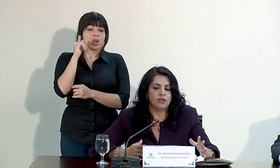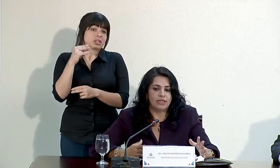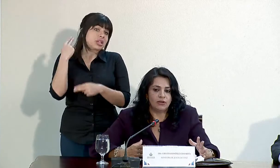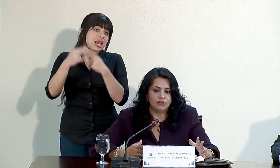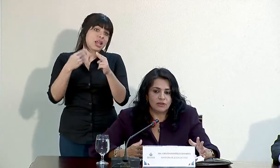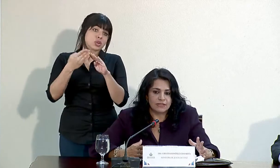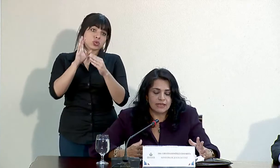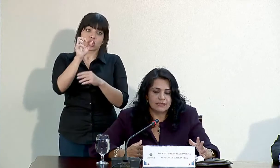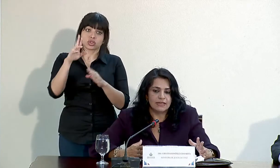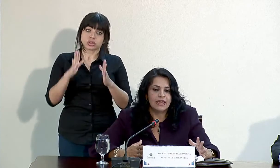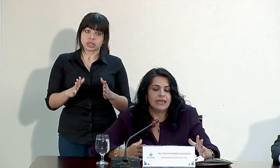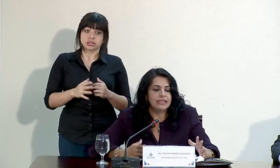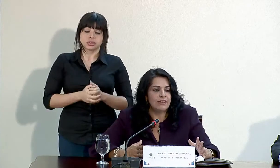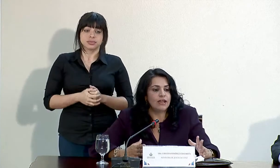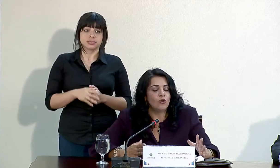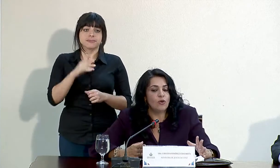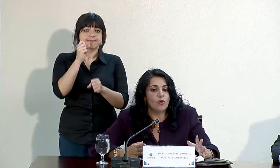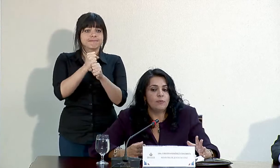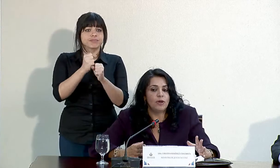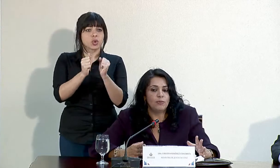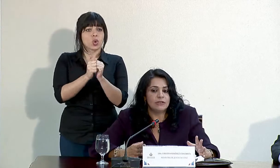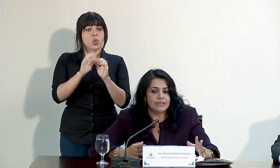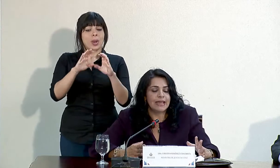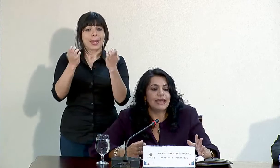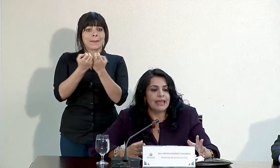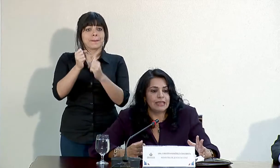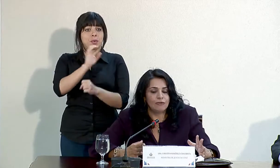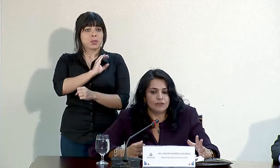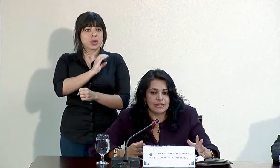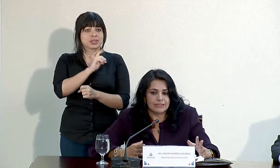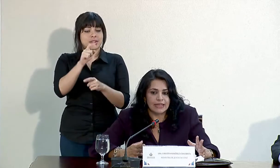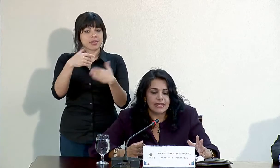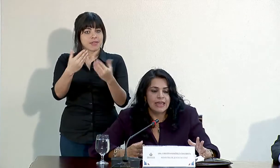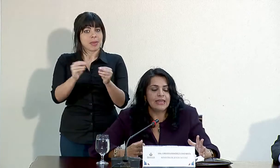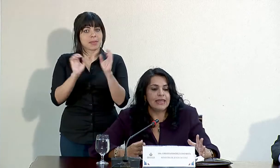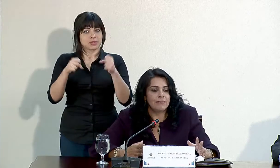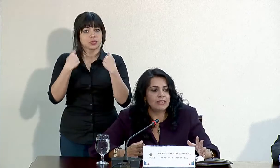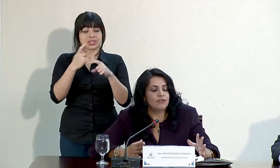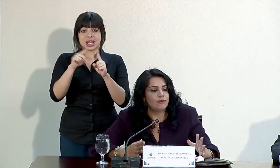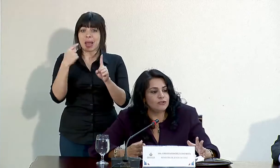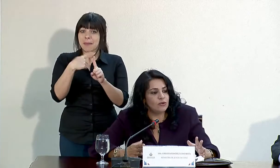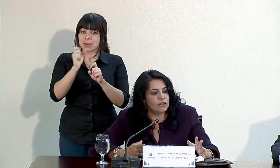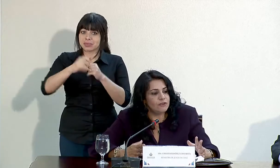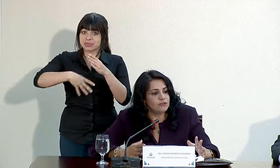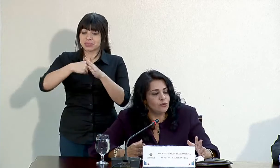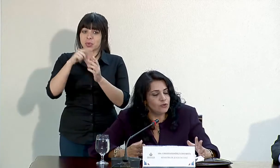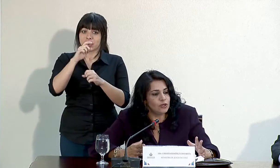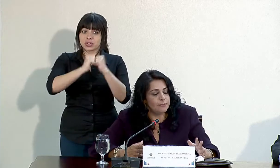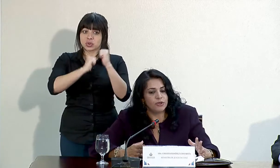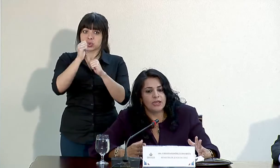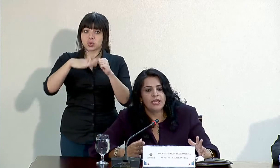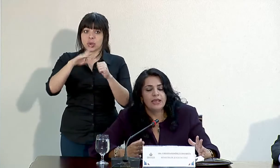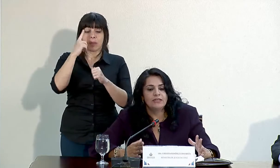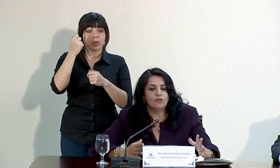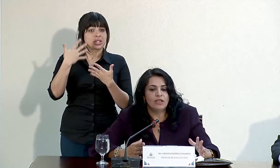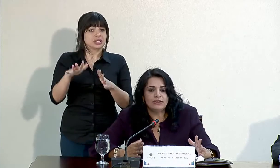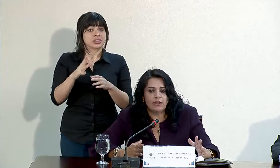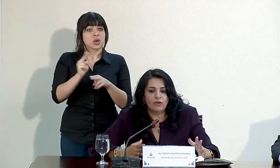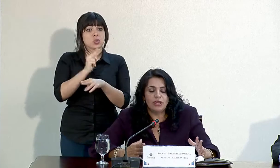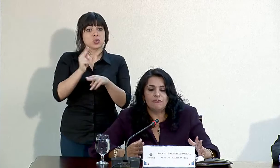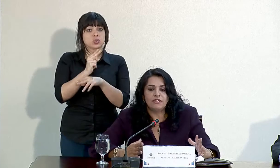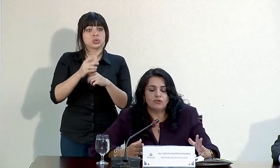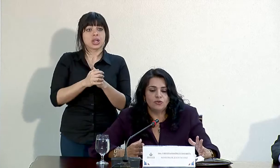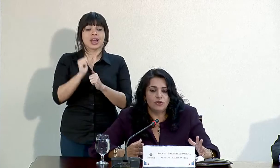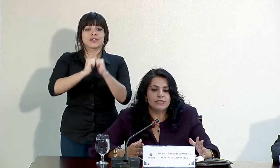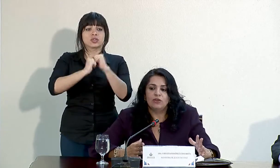la ciudadanía costarricense, y trabajar con un cuerpo de policía que hay que fortalecer, y además reforzar una infraestructura, porque se